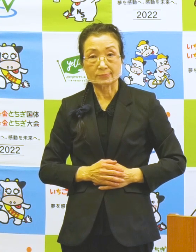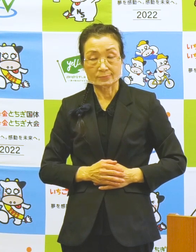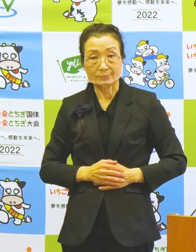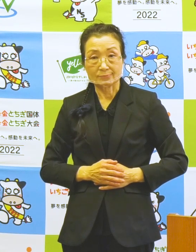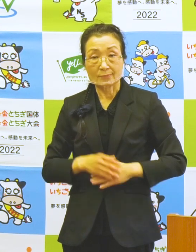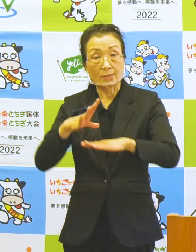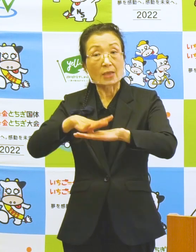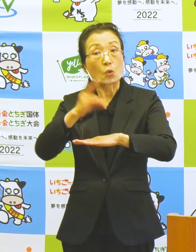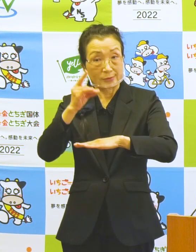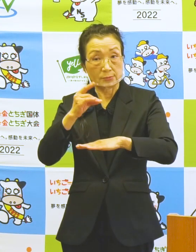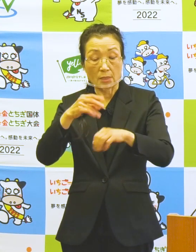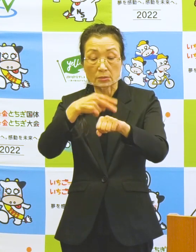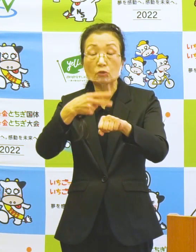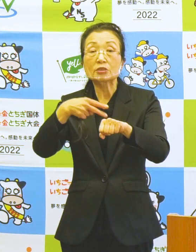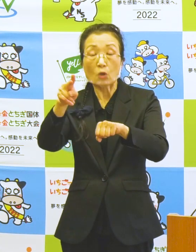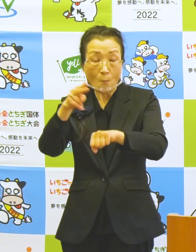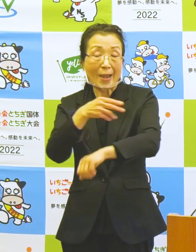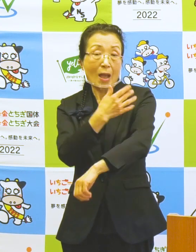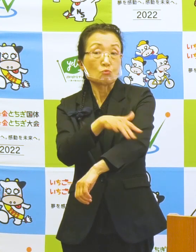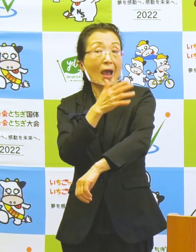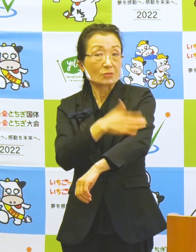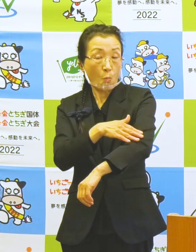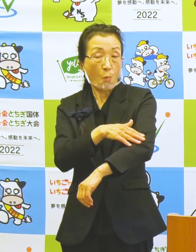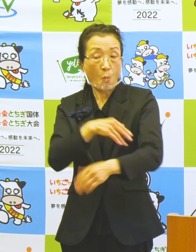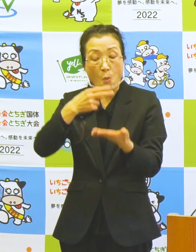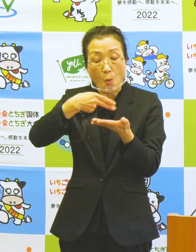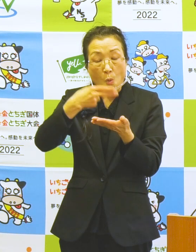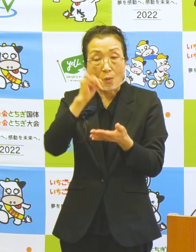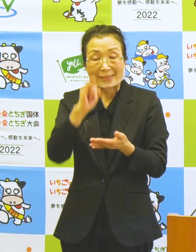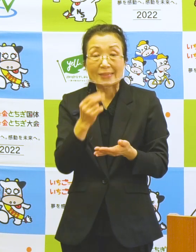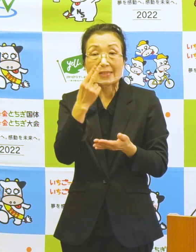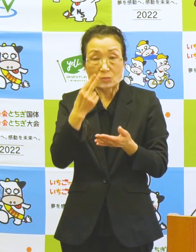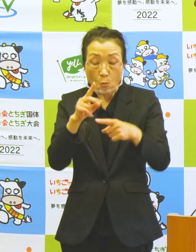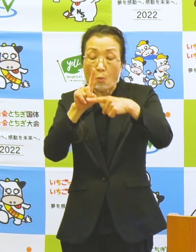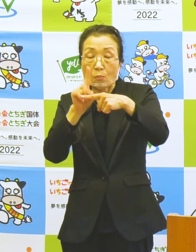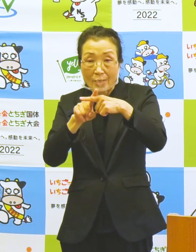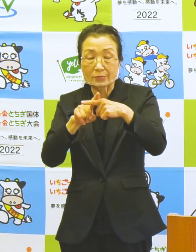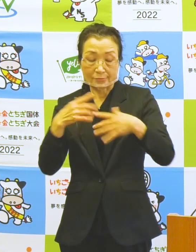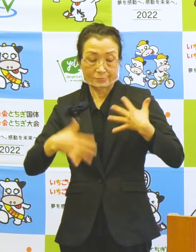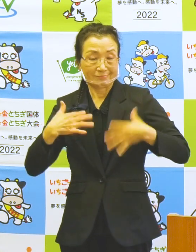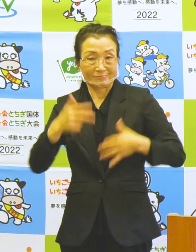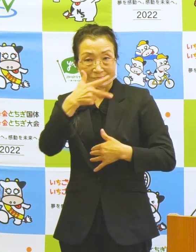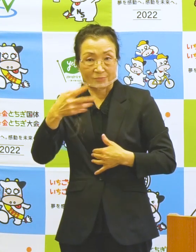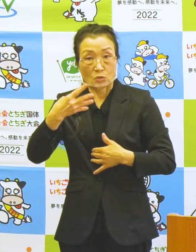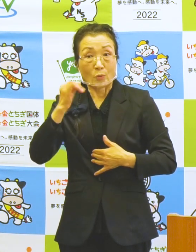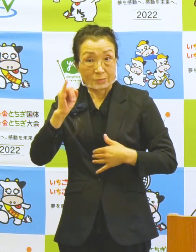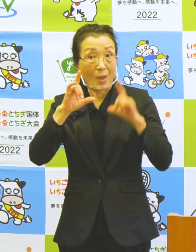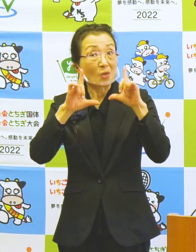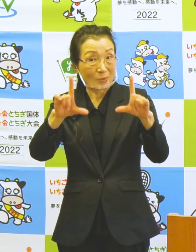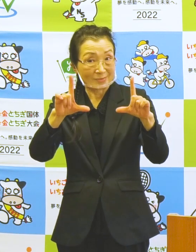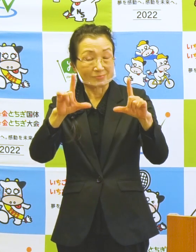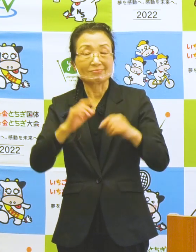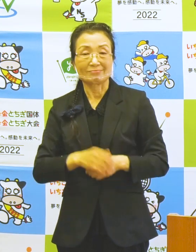はじめに那須塩原ブランドイートプラスジョイの作成について発表いたします。